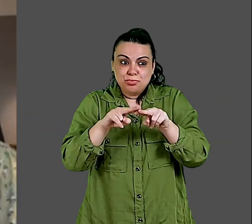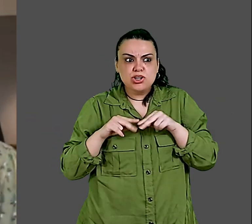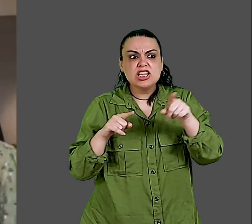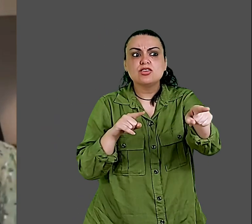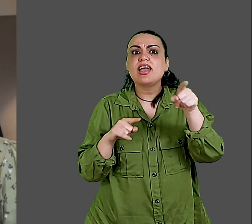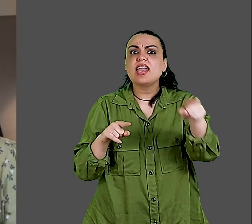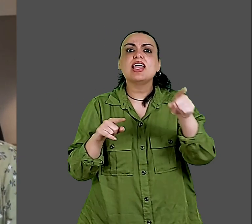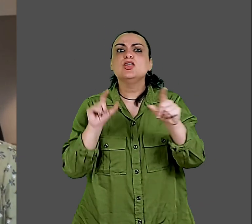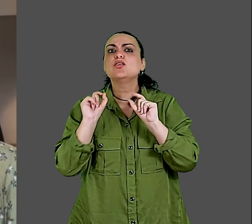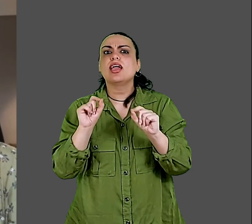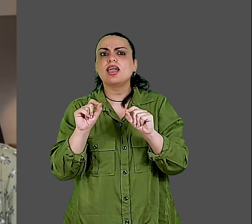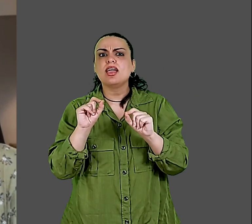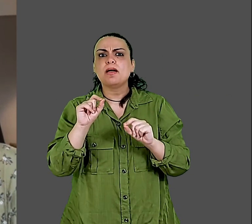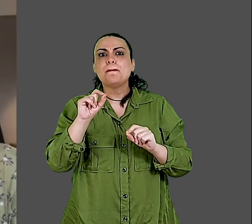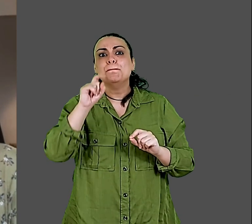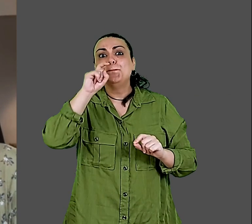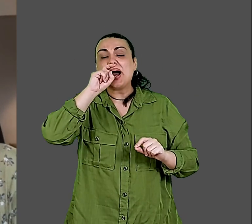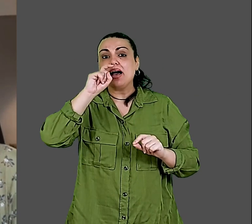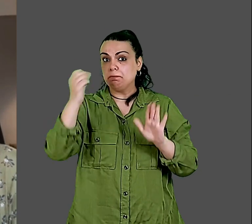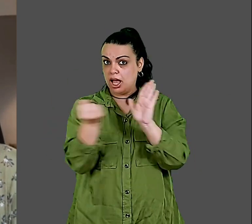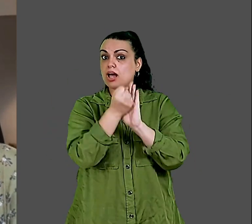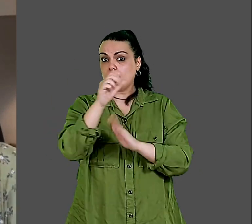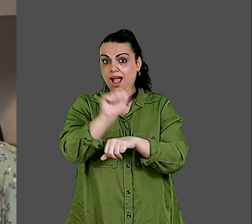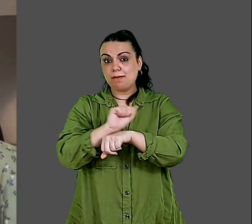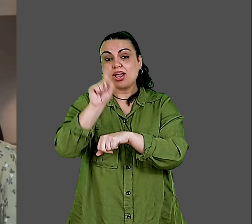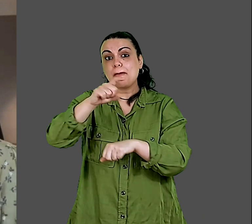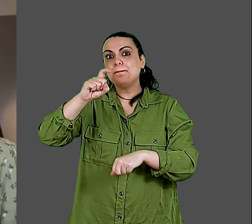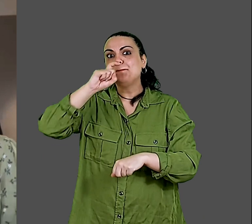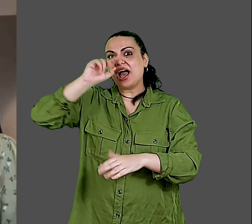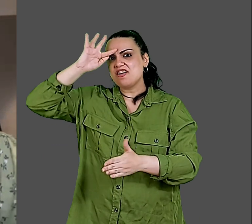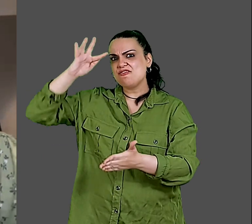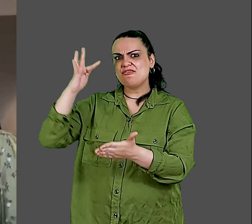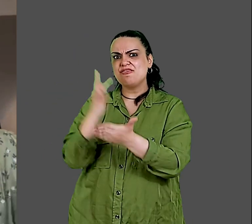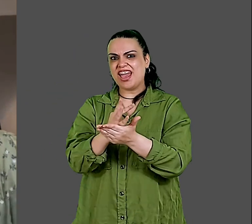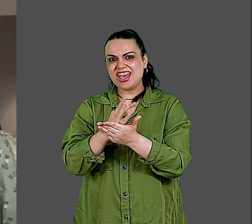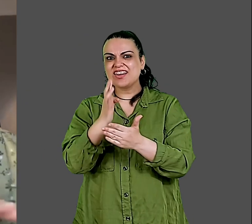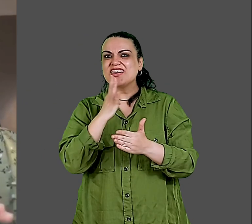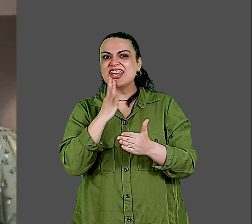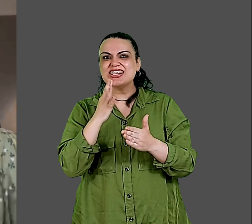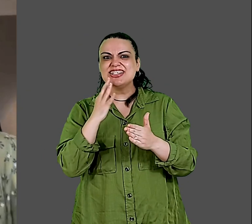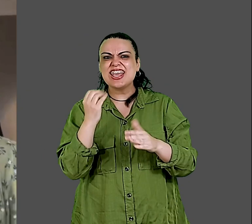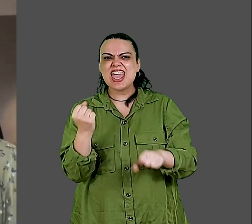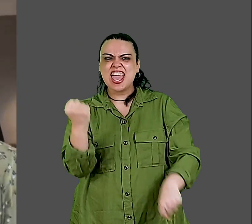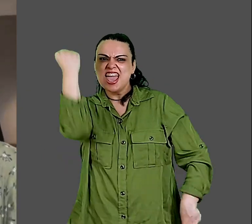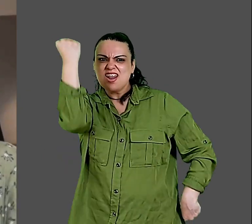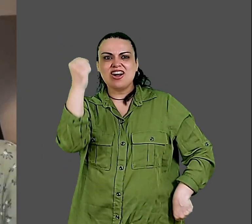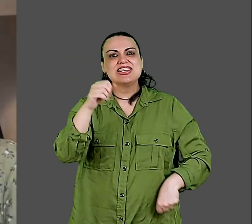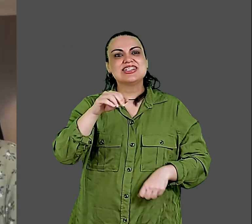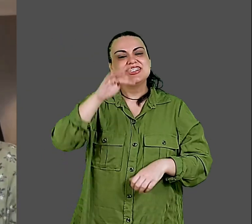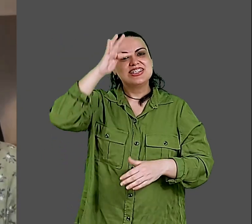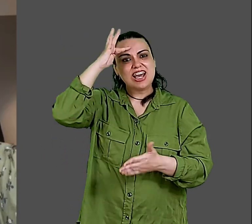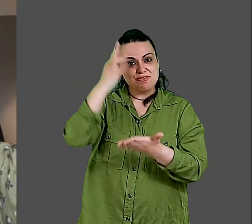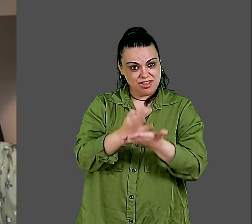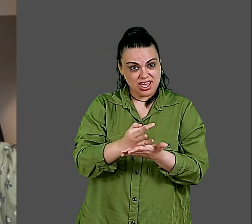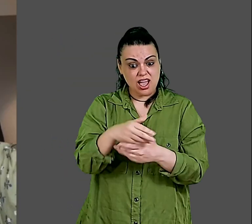na galeria dos heróis da fé. Na carta aos Hebreus. Não, nós estamos numa oportunidade muito mais tranquila.